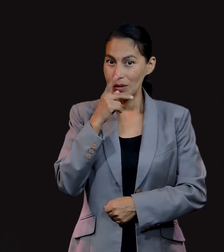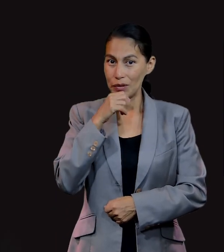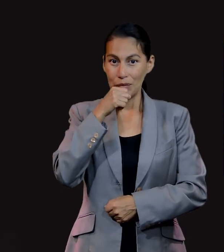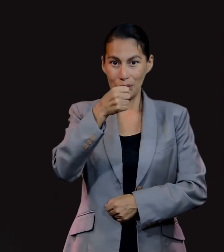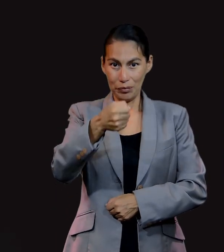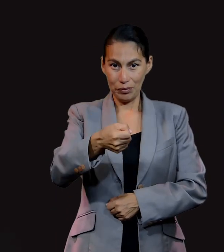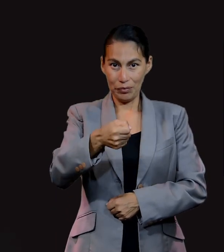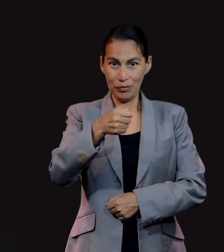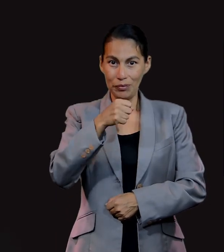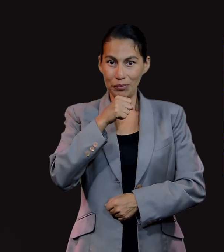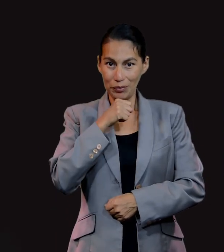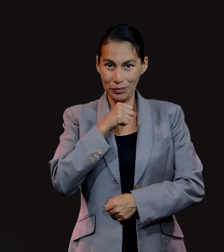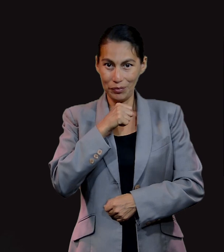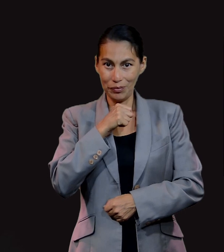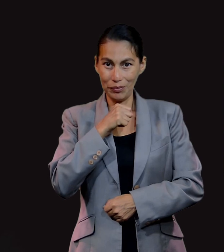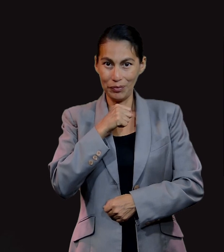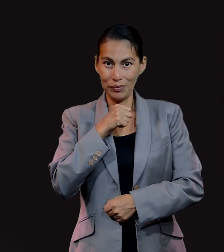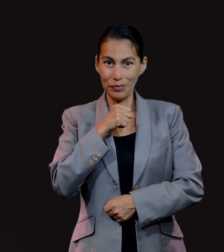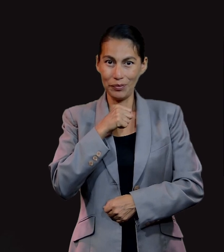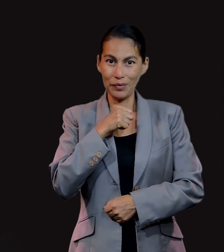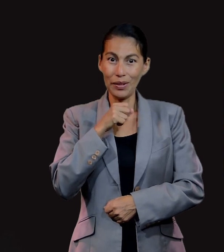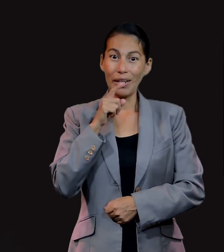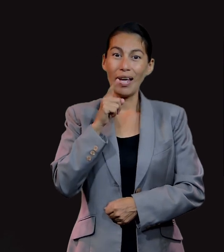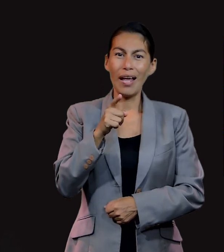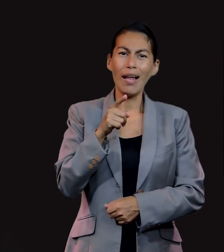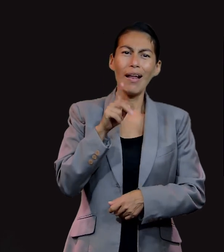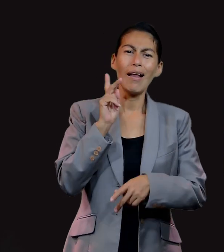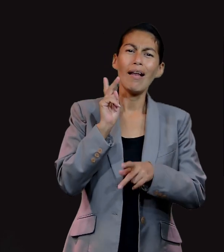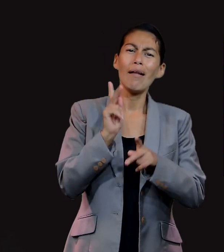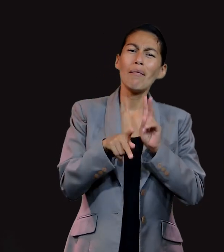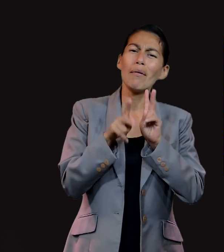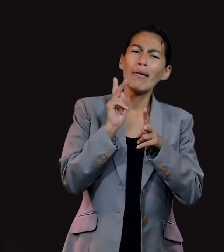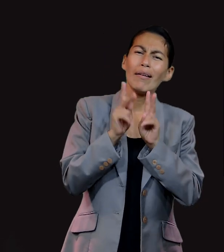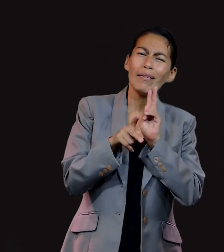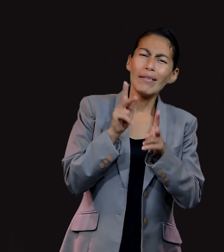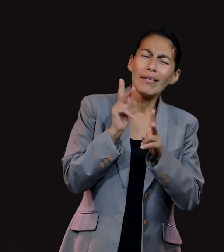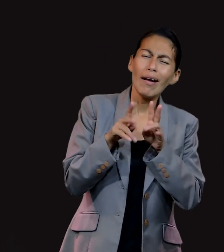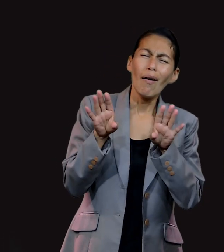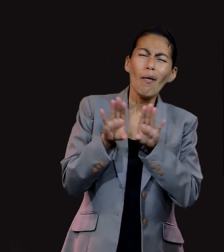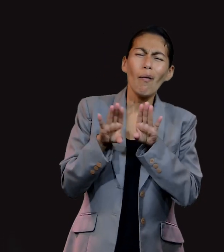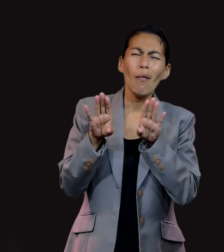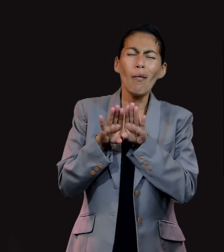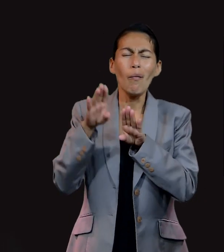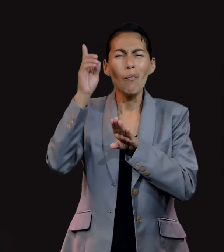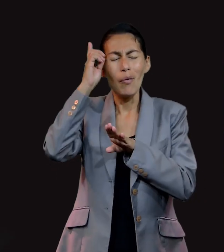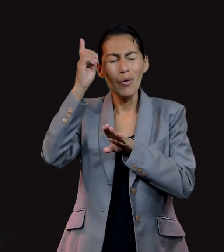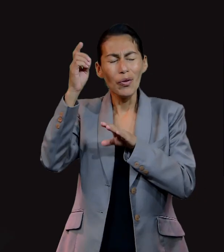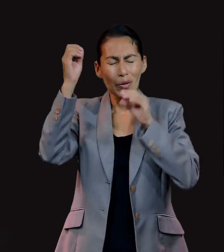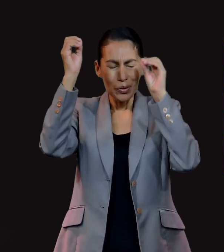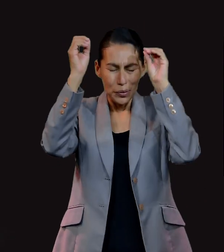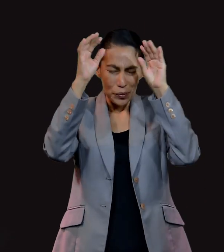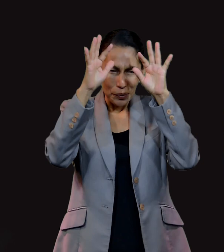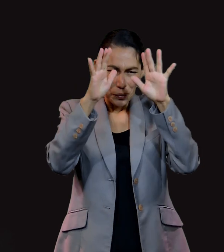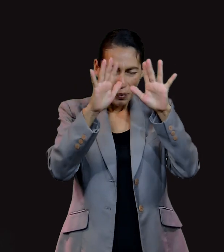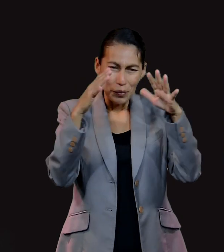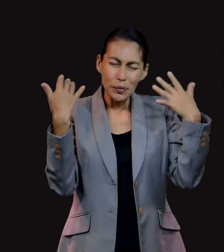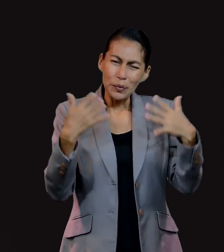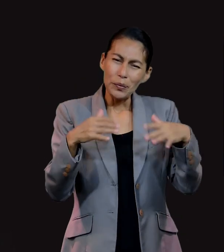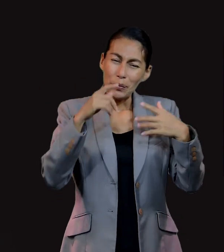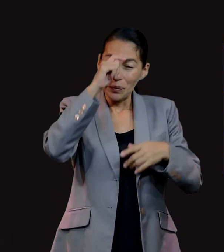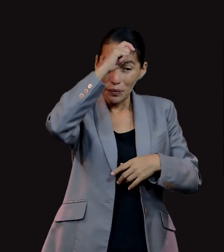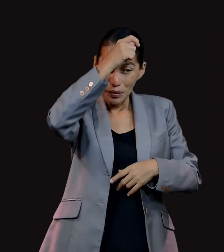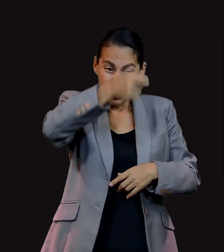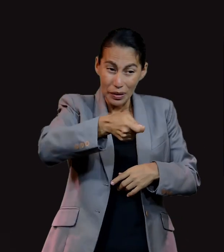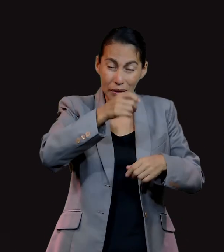a un pastor que por experiencia nos contará las grandes maravillas que Dios ha